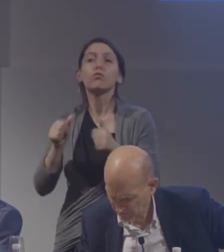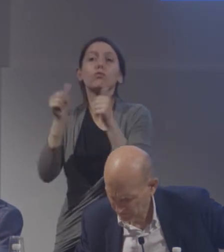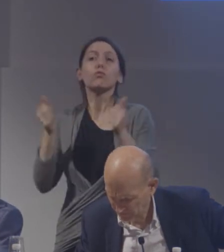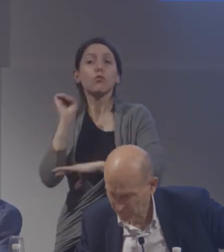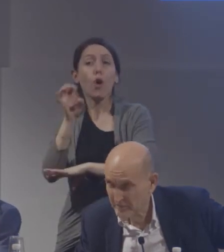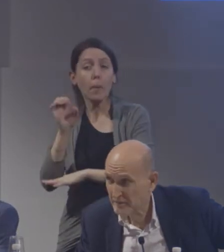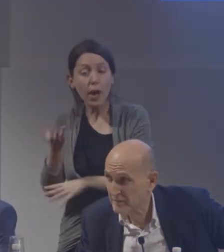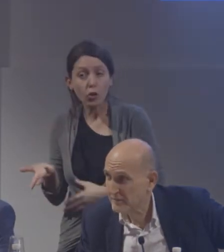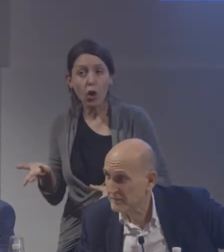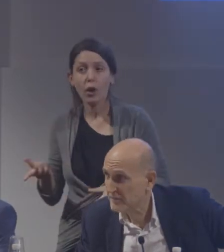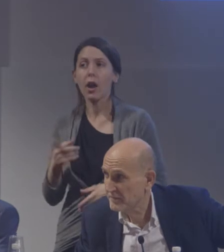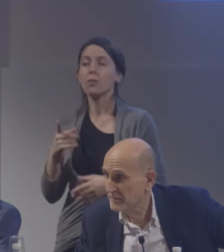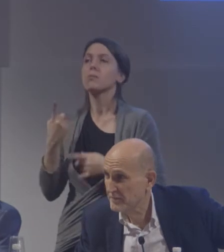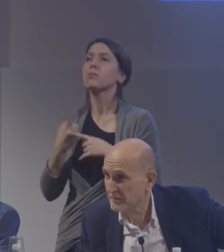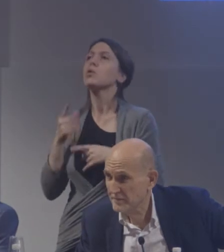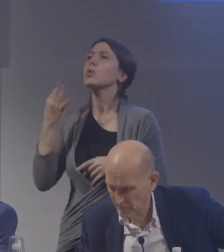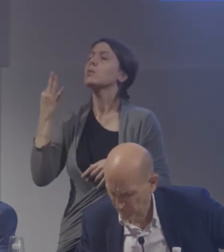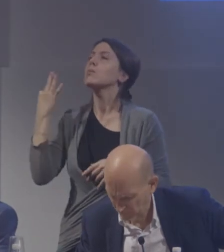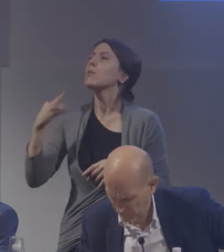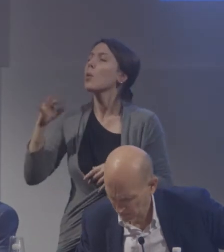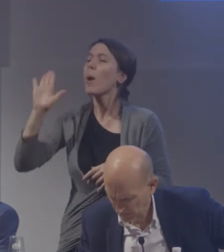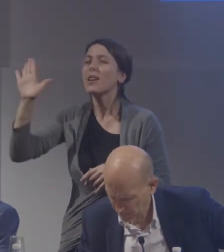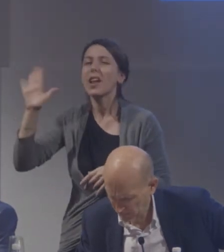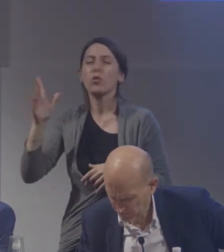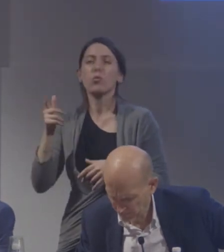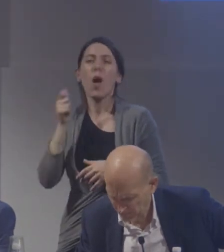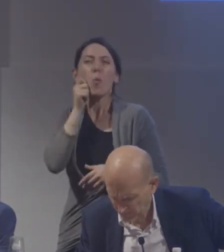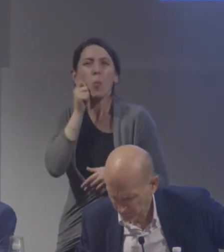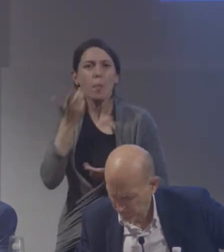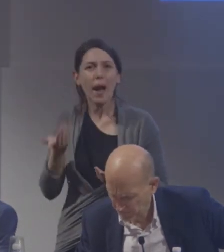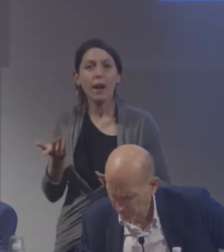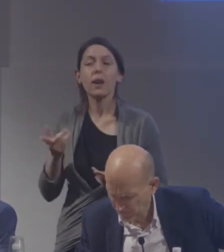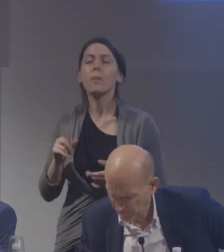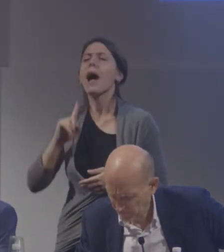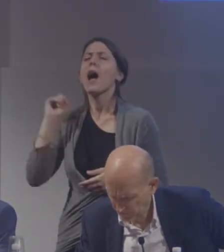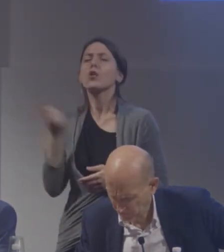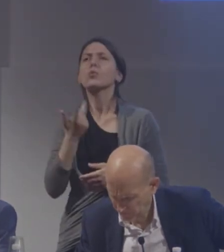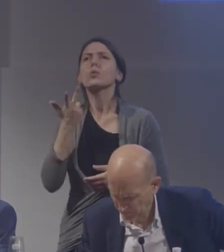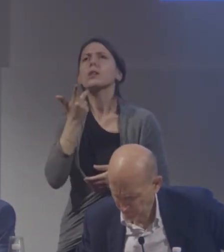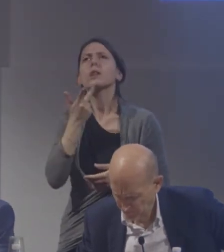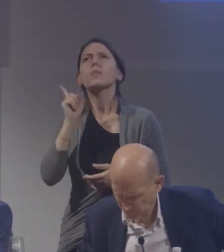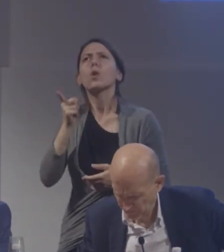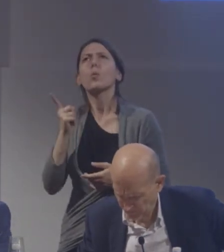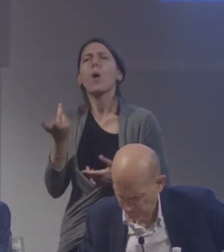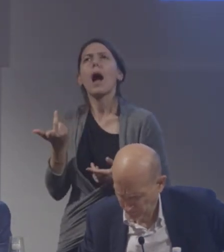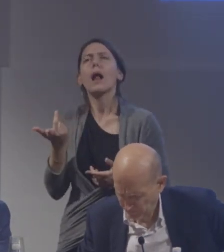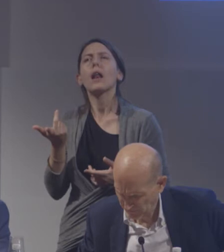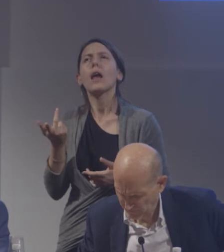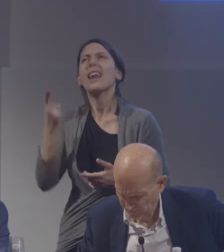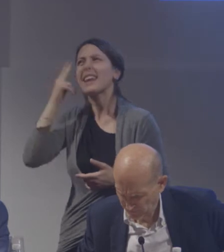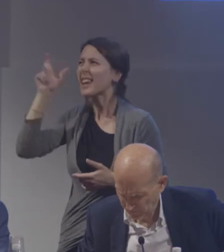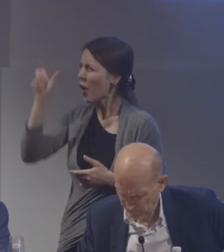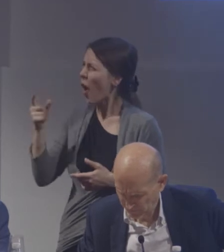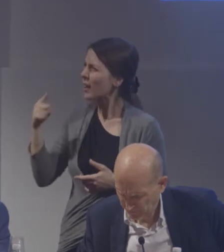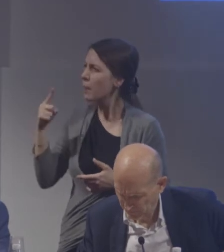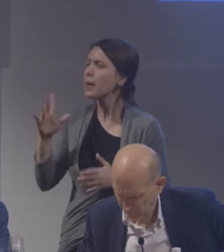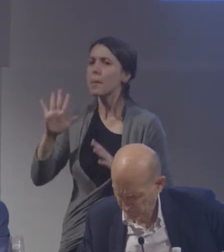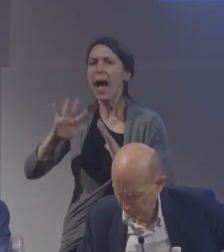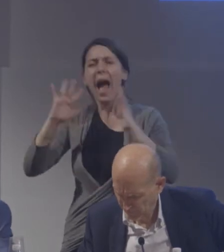formatore, le sue doti umane e così via. Ma tutti vogliono ricordarlo anche in contesti molto diversi tra di